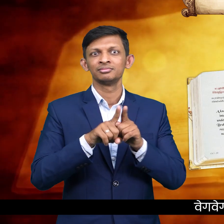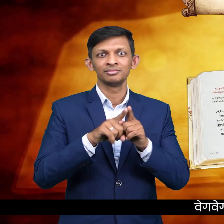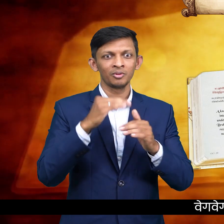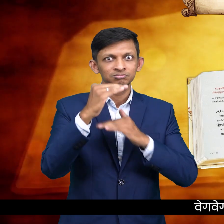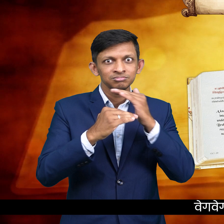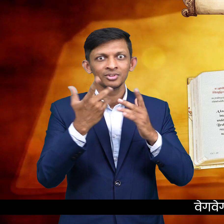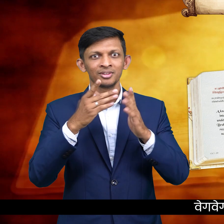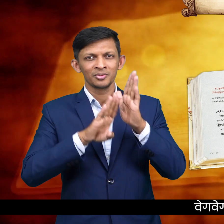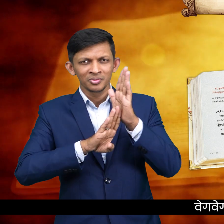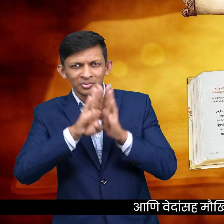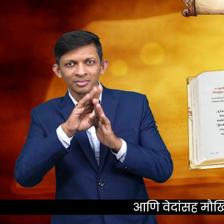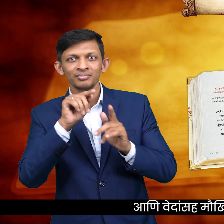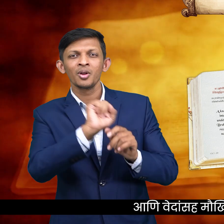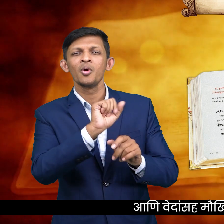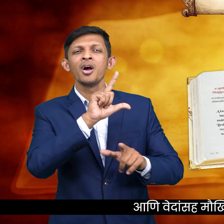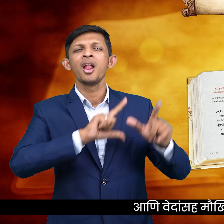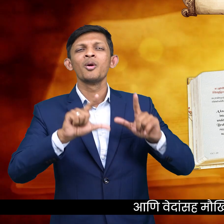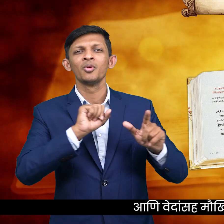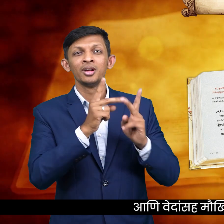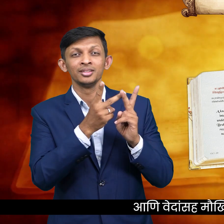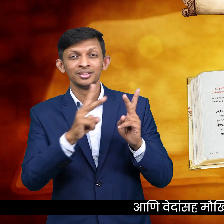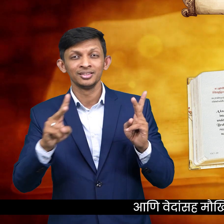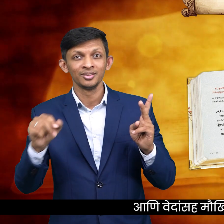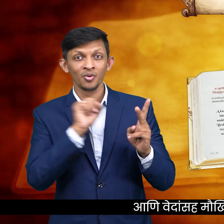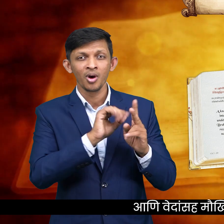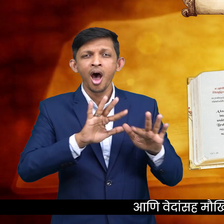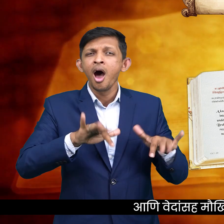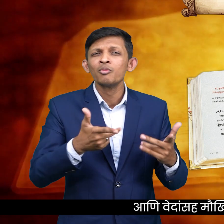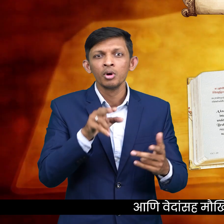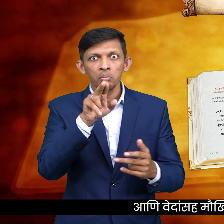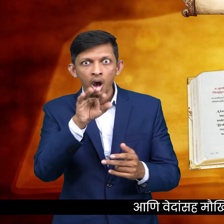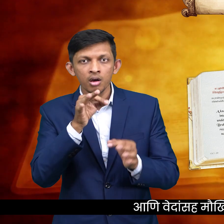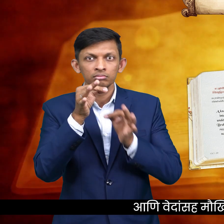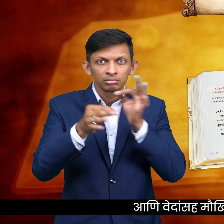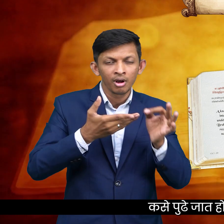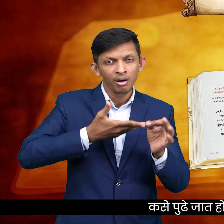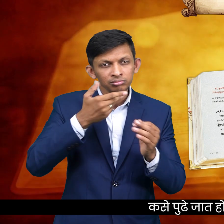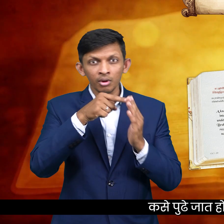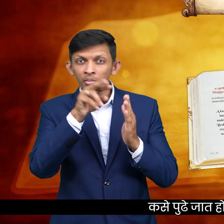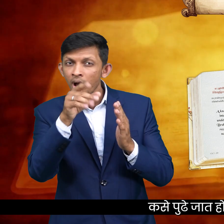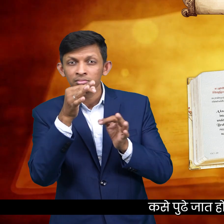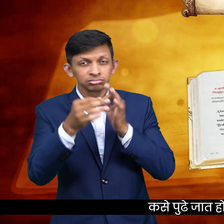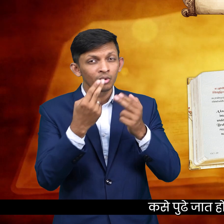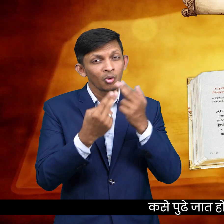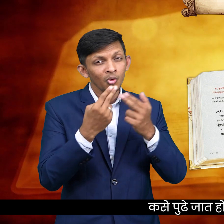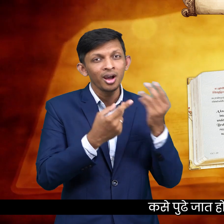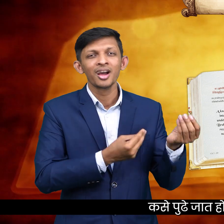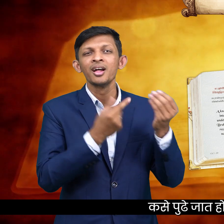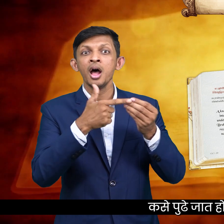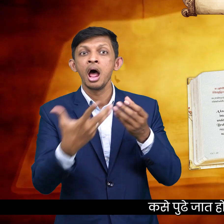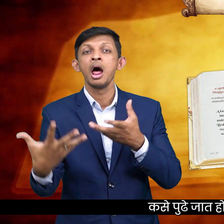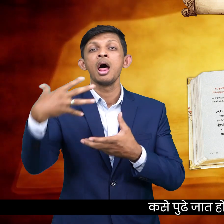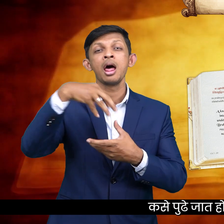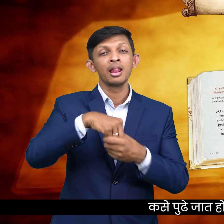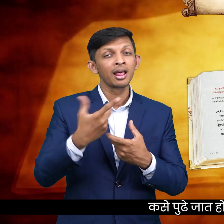वेगवेगळ्या लिपी आणि वेदांसह मौखिक साहित्य कालांतराने कसे पुढे जात होते याबद्दल